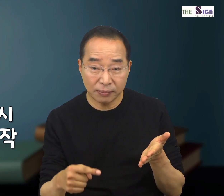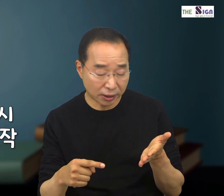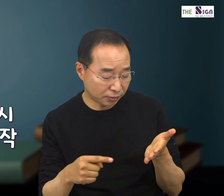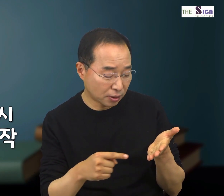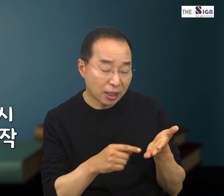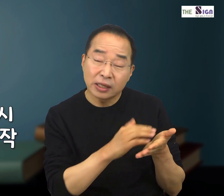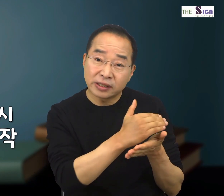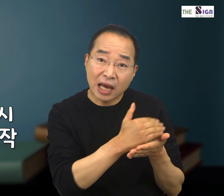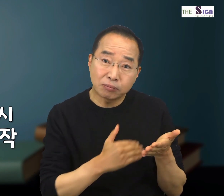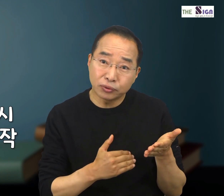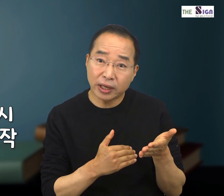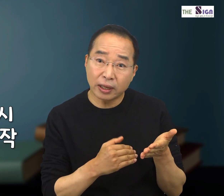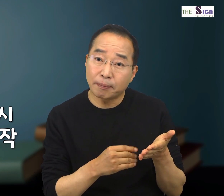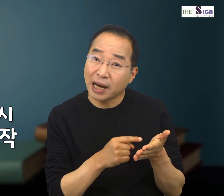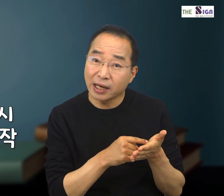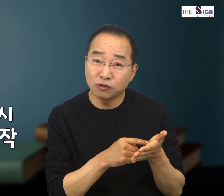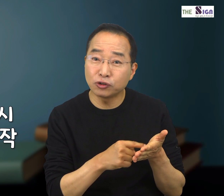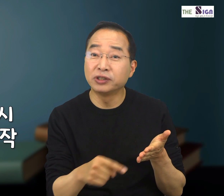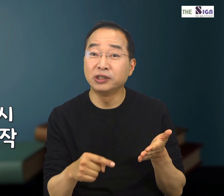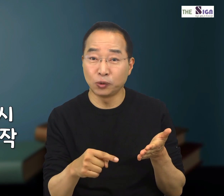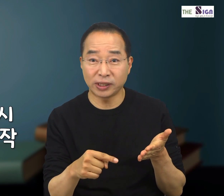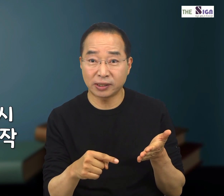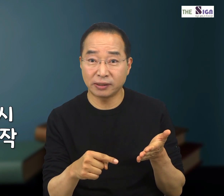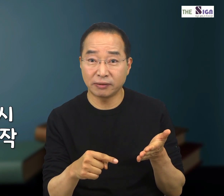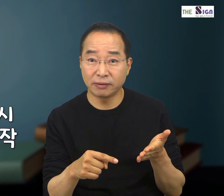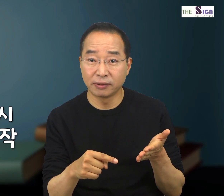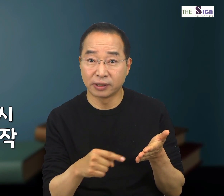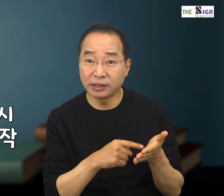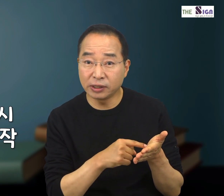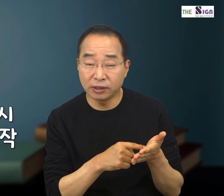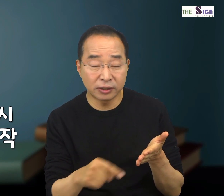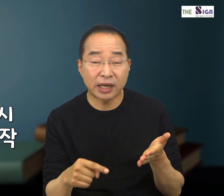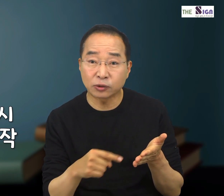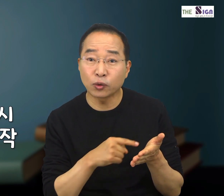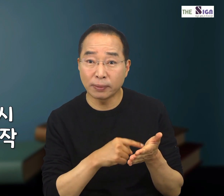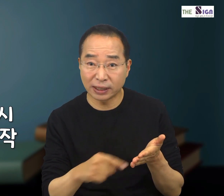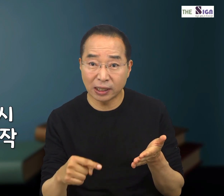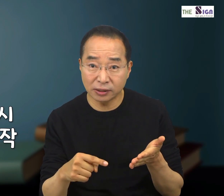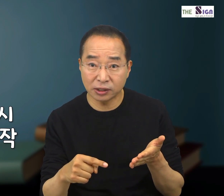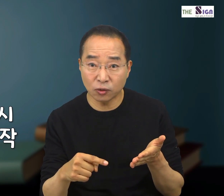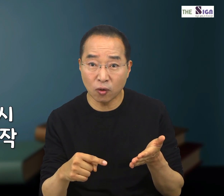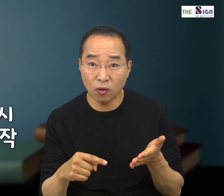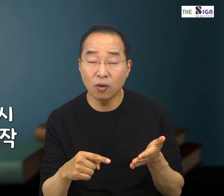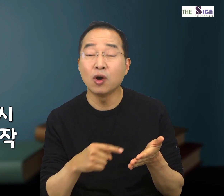뭐냐면 장부에 빨간 줄을 긋는 동작이에요. 그래서 이거는 내가 손해봤다는 뜻이고,